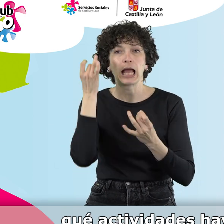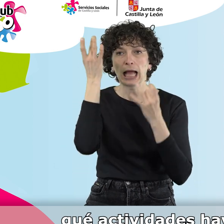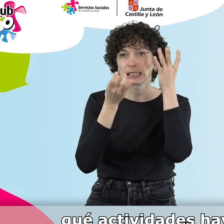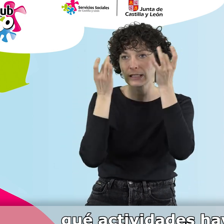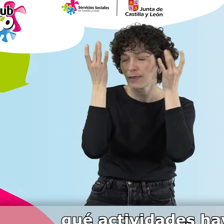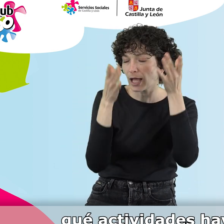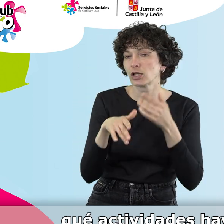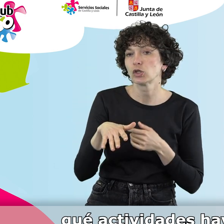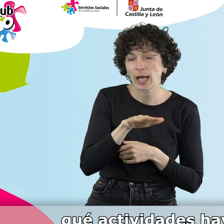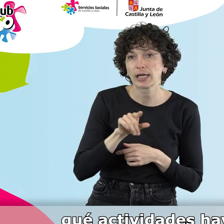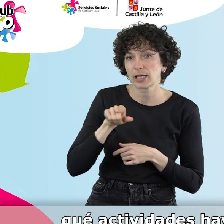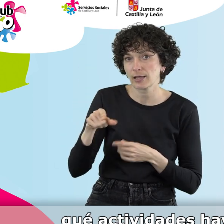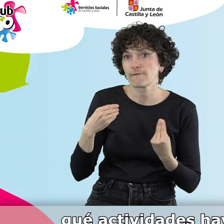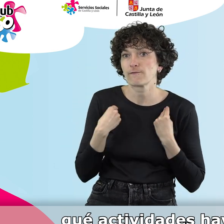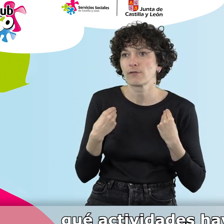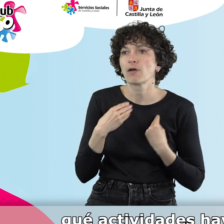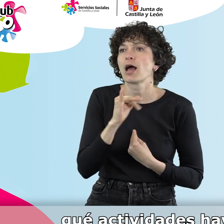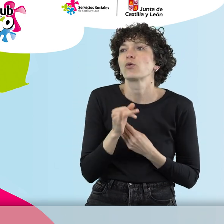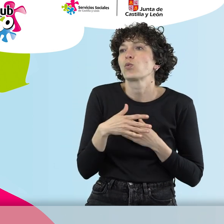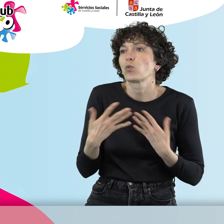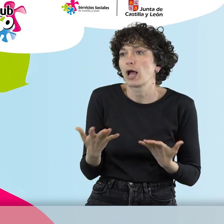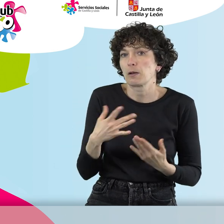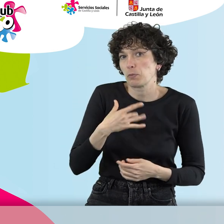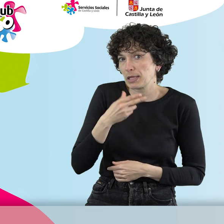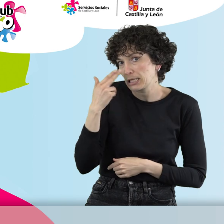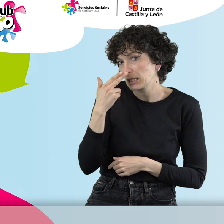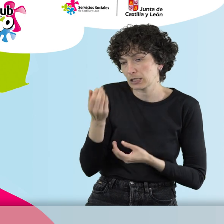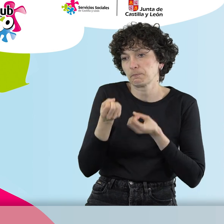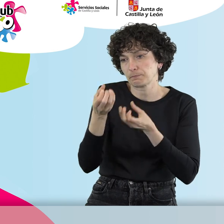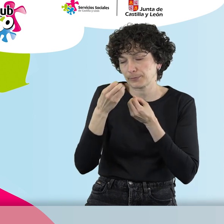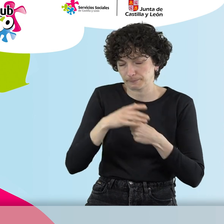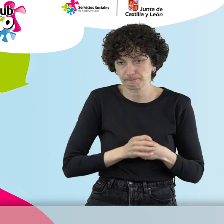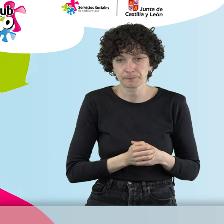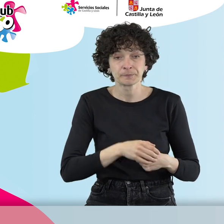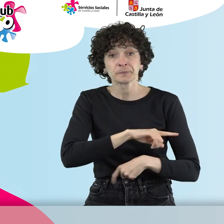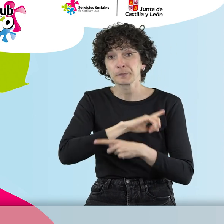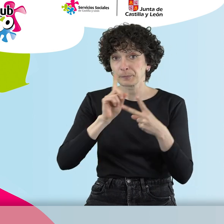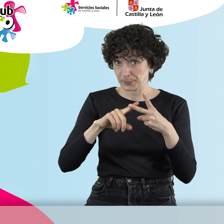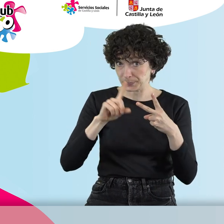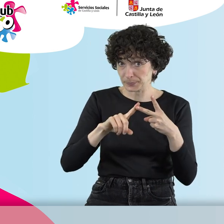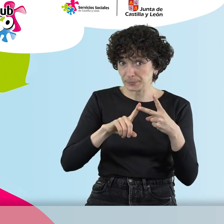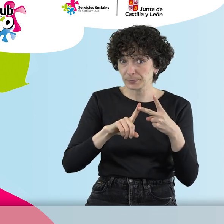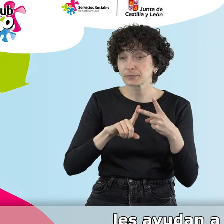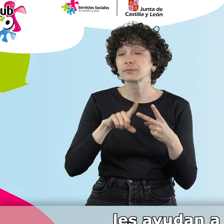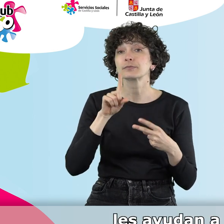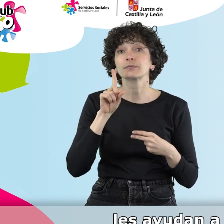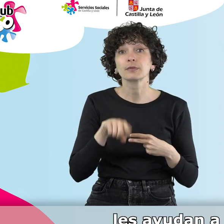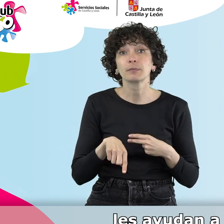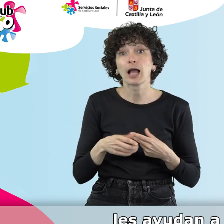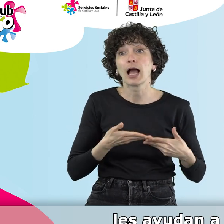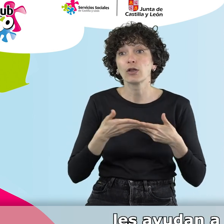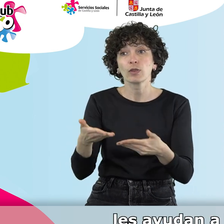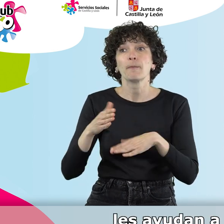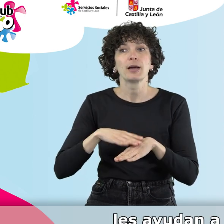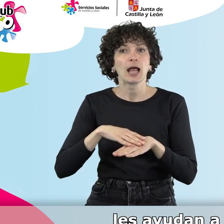hay en su localidad o cerca de donde viva y que puedan ser de su interés. En segundo lugar, les ayudan